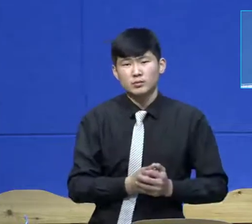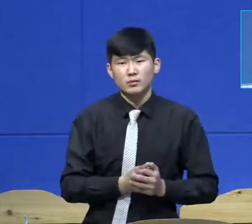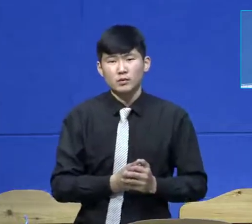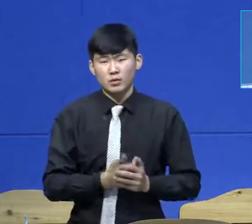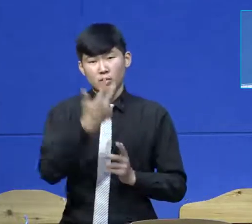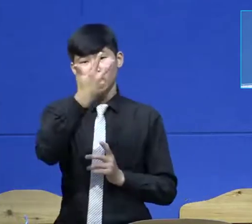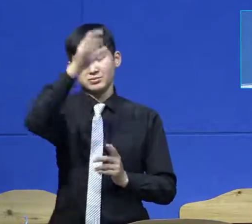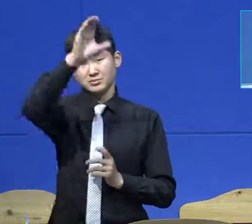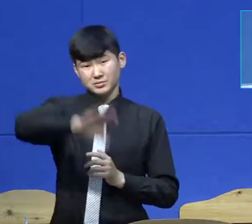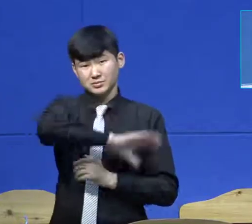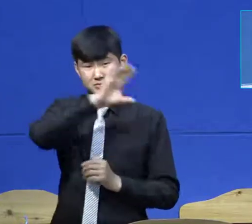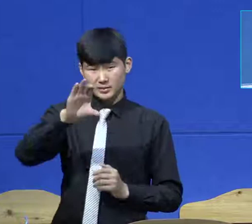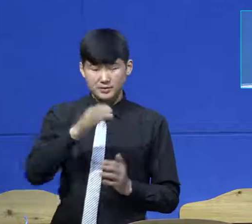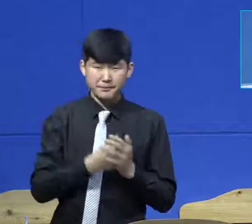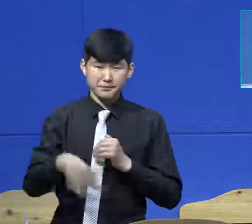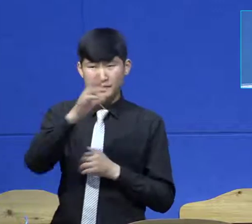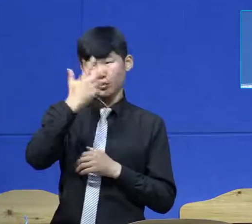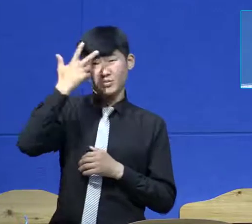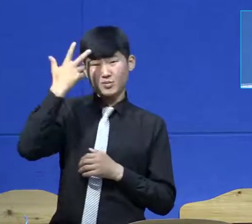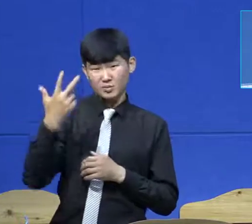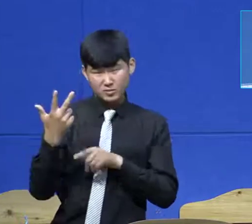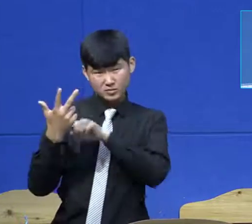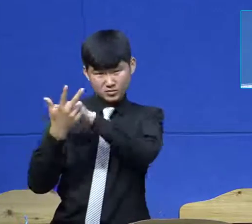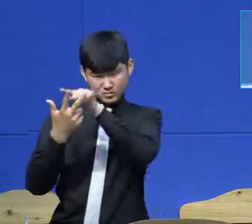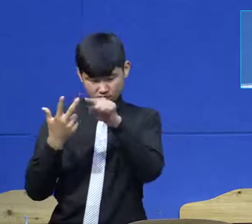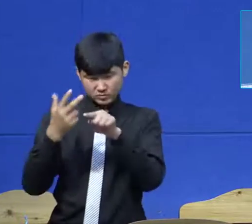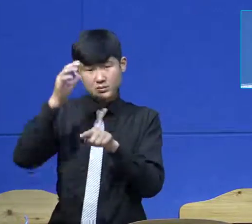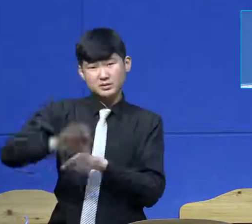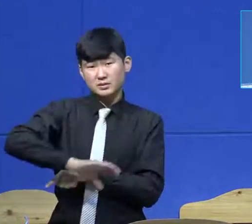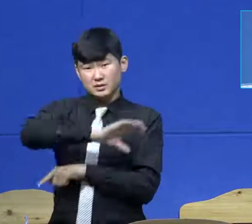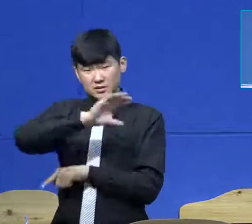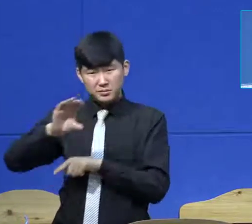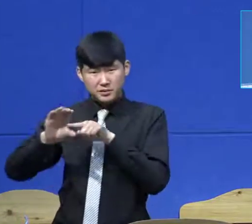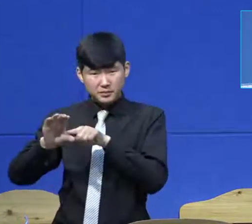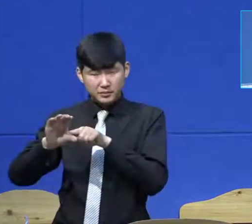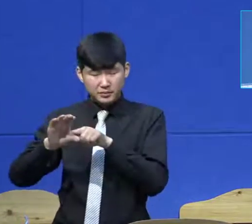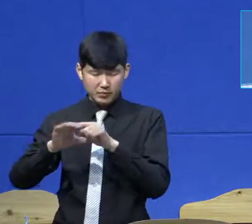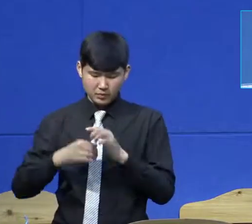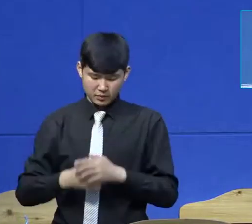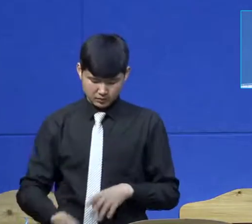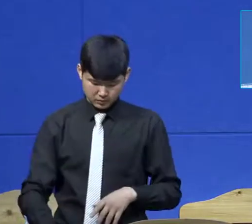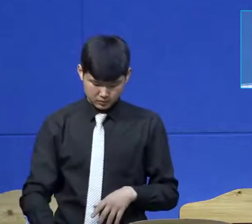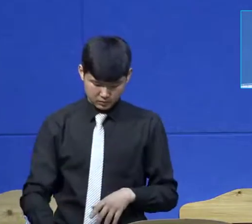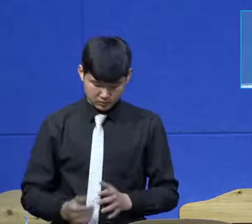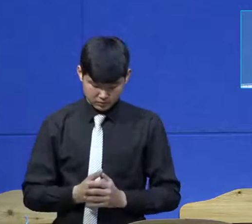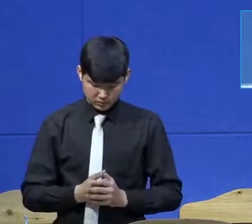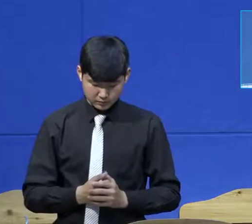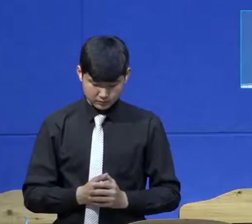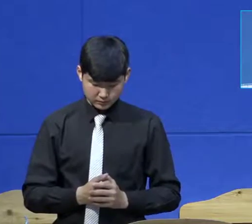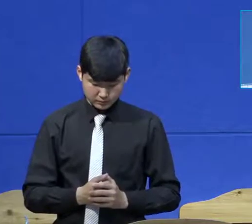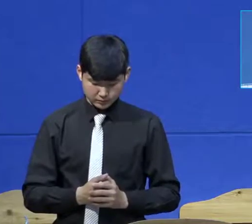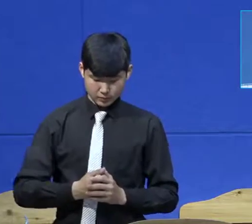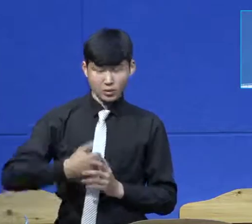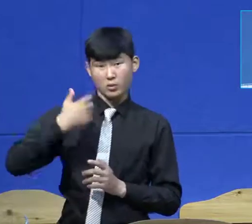гурван загалмай. Бид нэр тэр гурван загалмай хайд нэг дээр нь